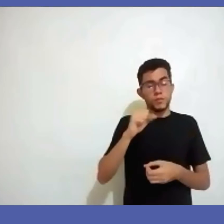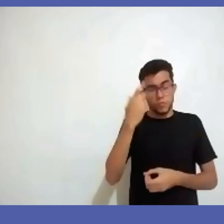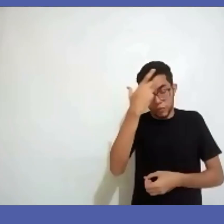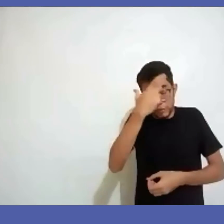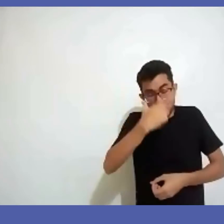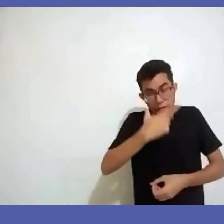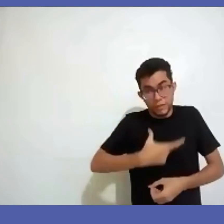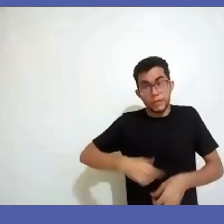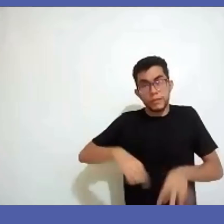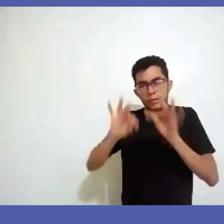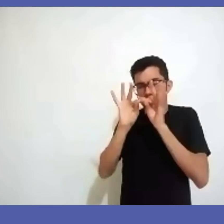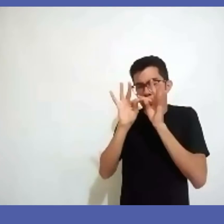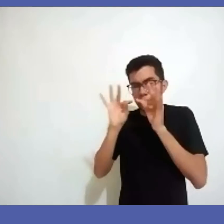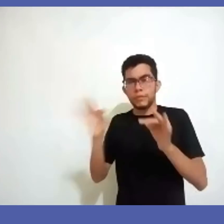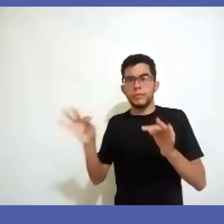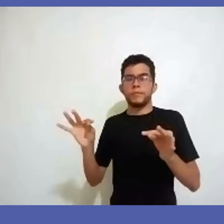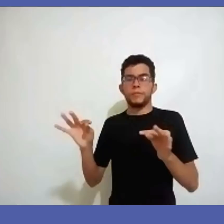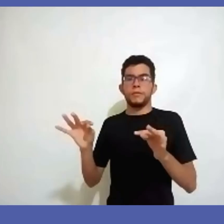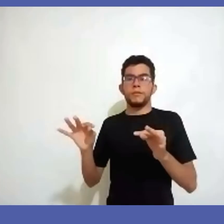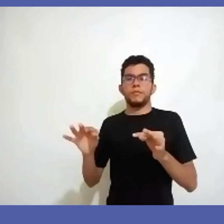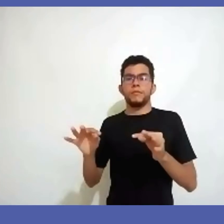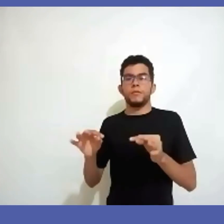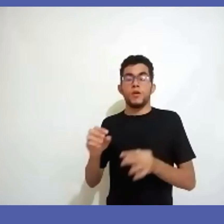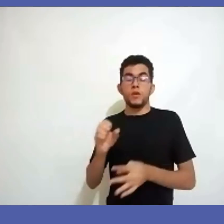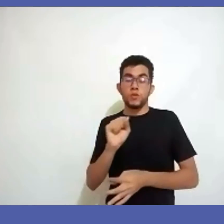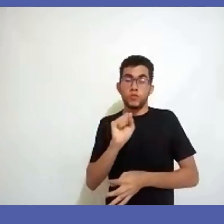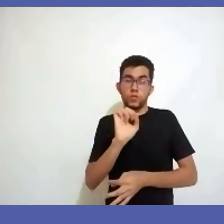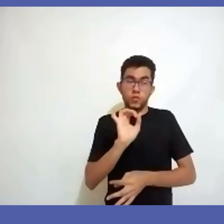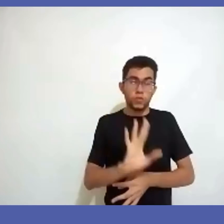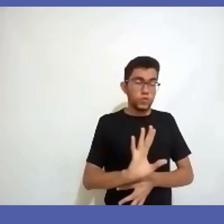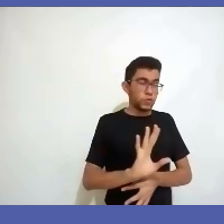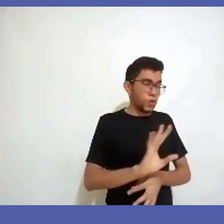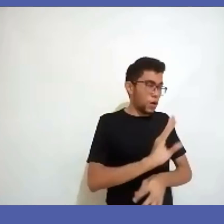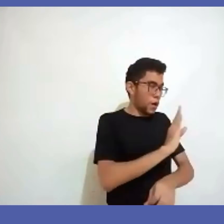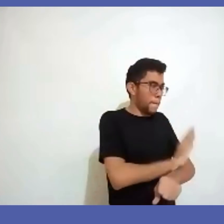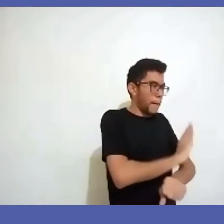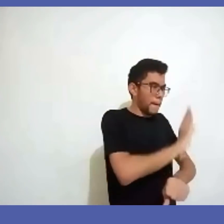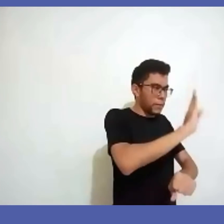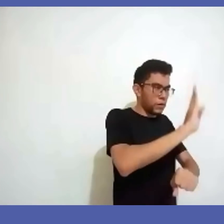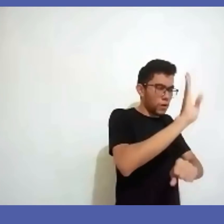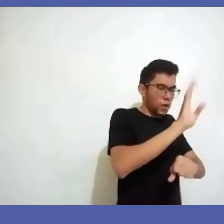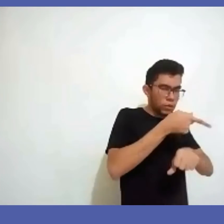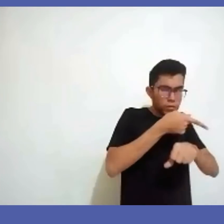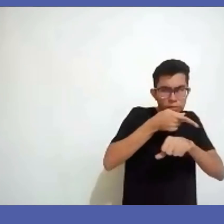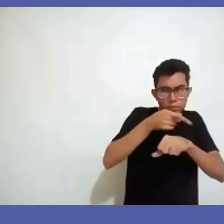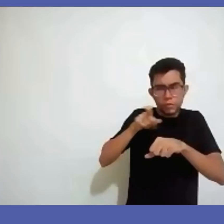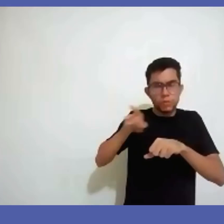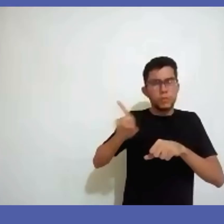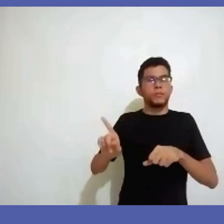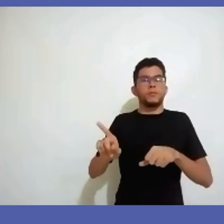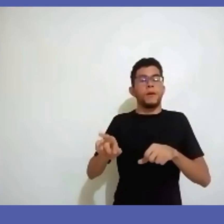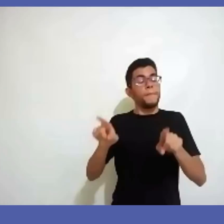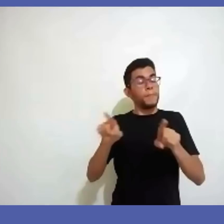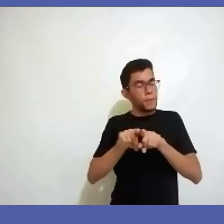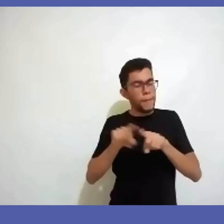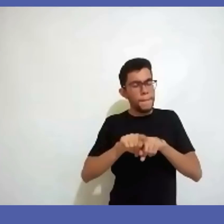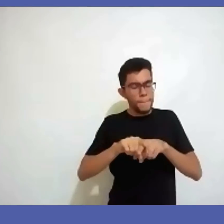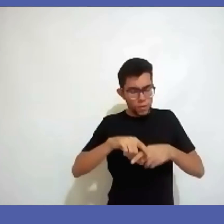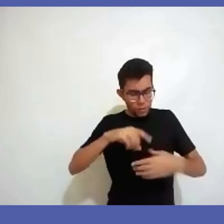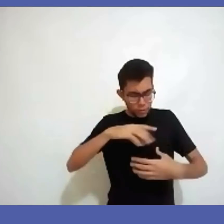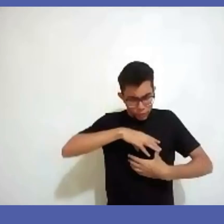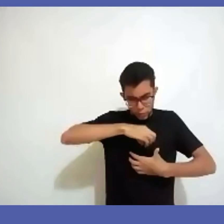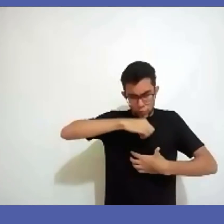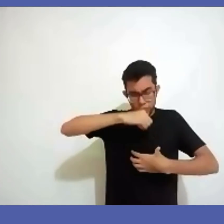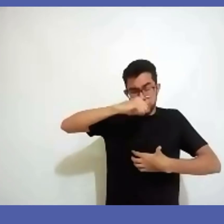sair fisicamente da Babilônia, mas os elementos da independência de Deus estão